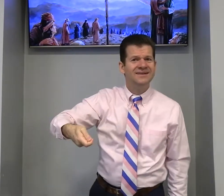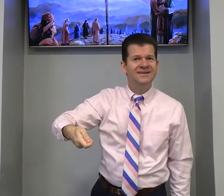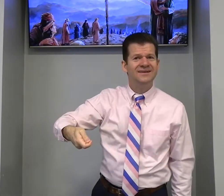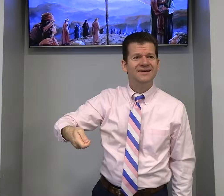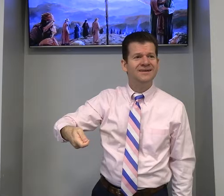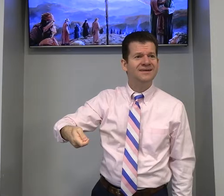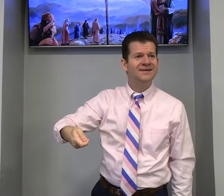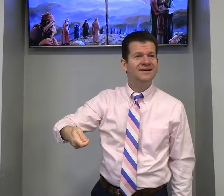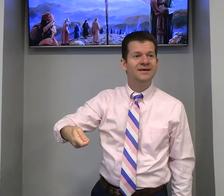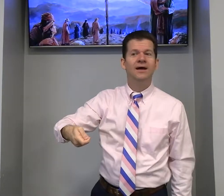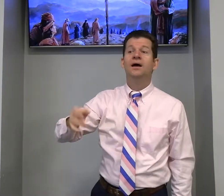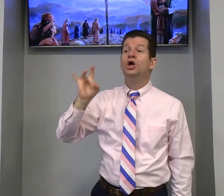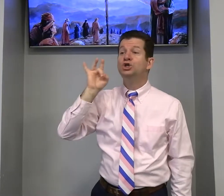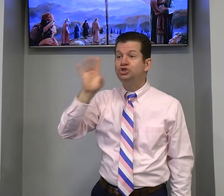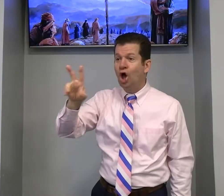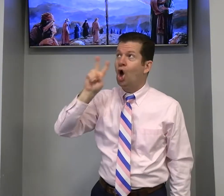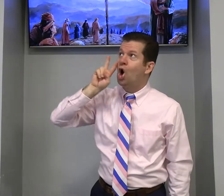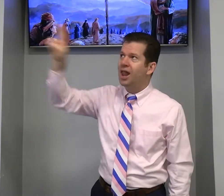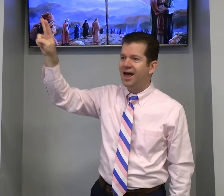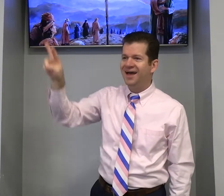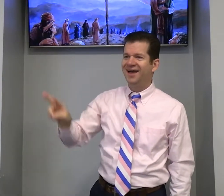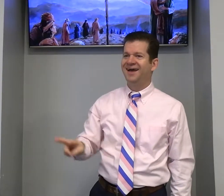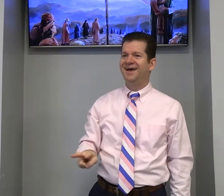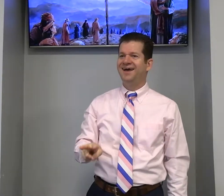Só olhar. Qual é o sinal? Só olhar.